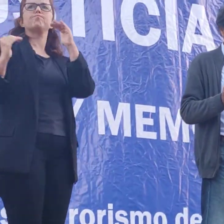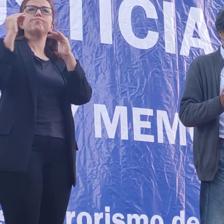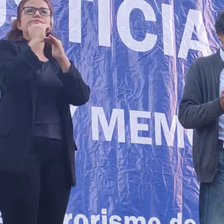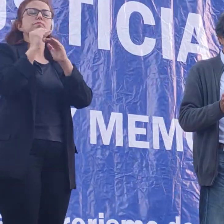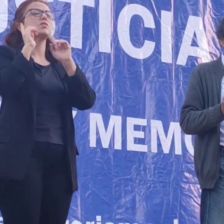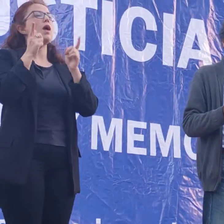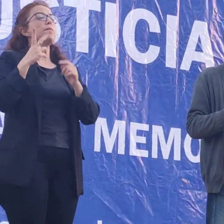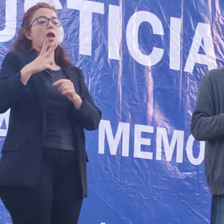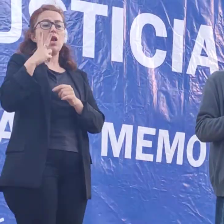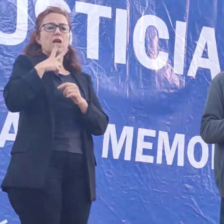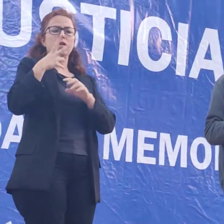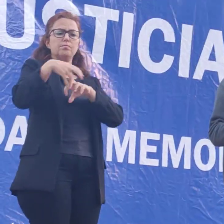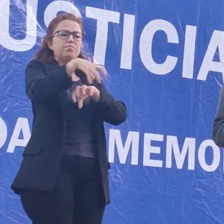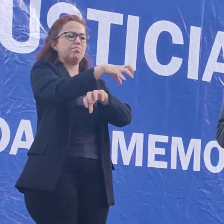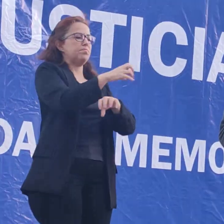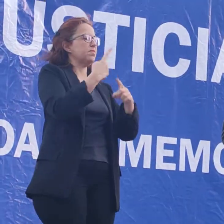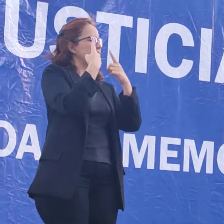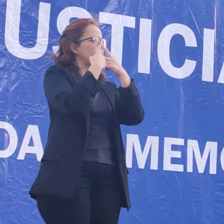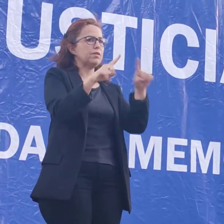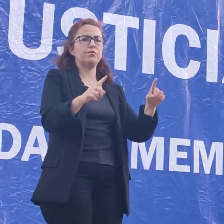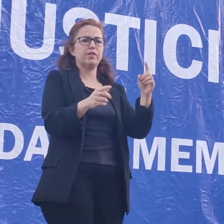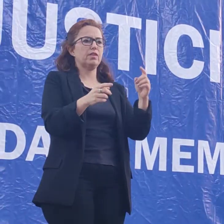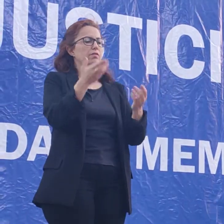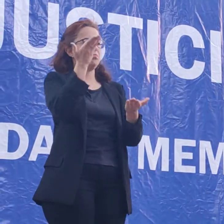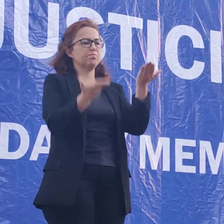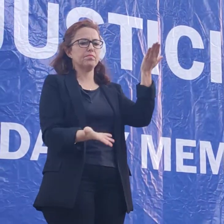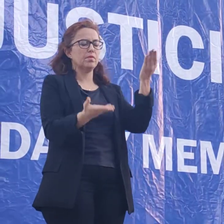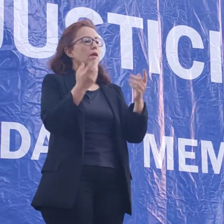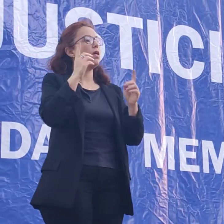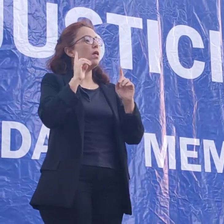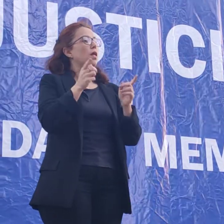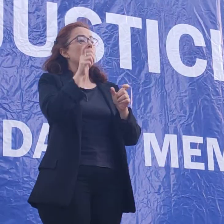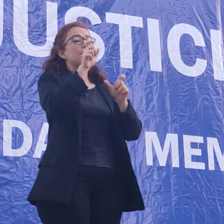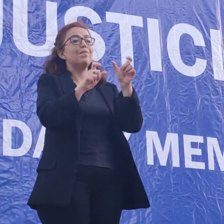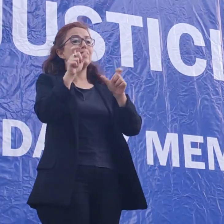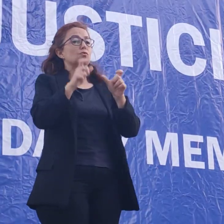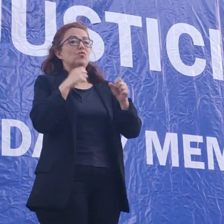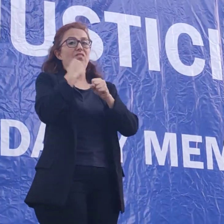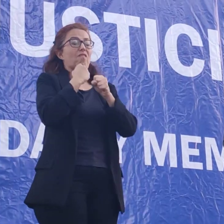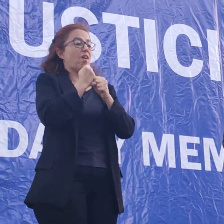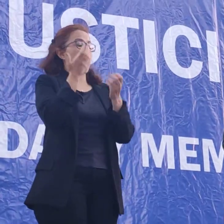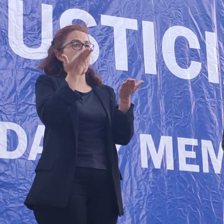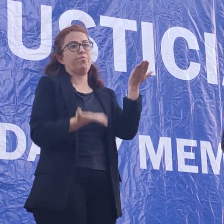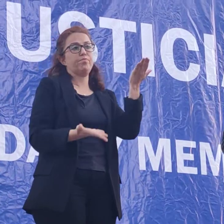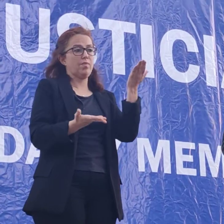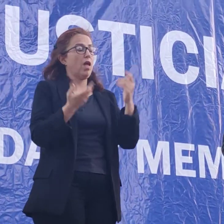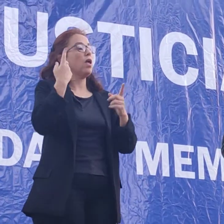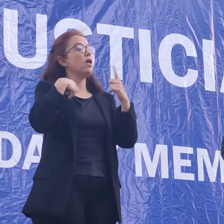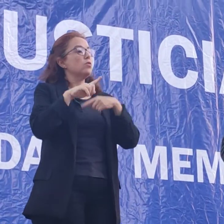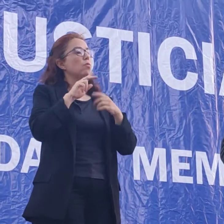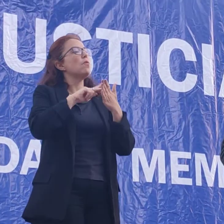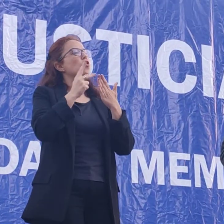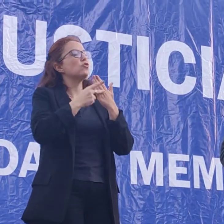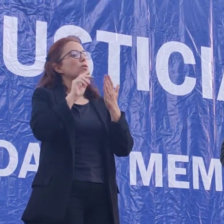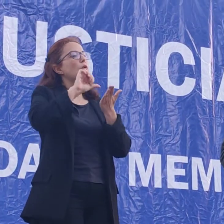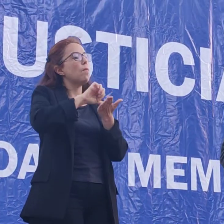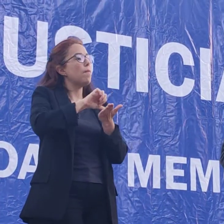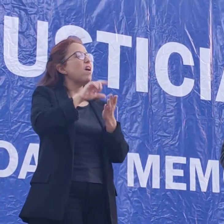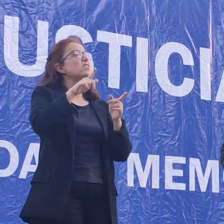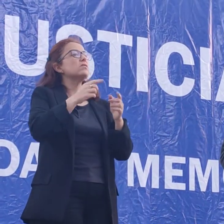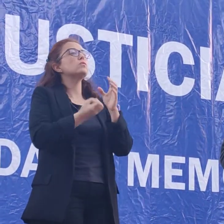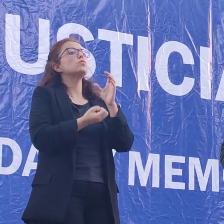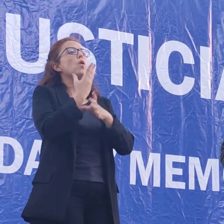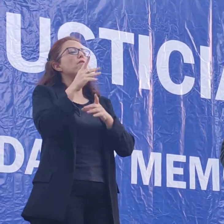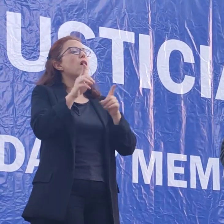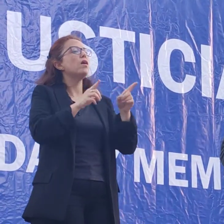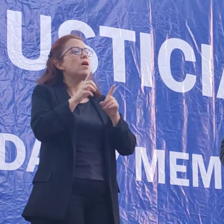Redistribuyó la riqueza nacional de manera negativa y perjudicial para las grandes mayorías. Fue un proyecto de país en el marco de una